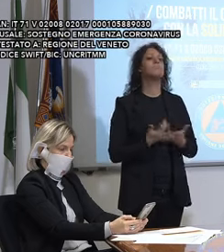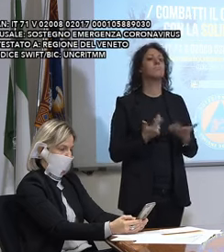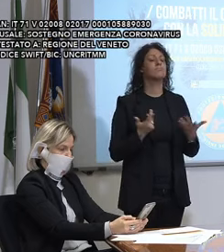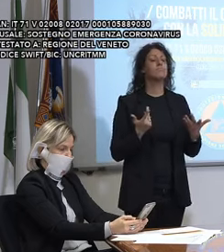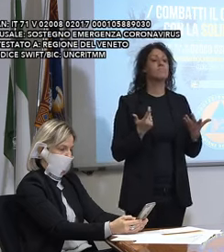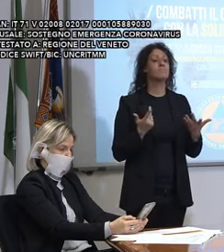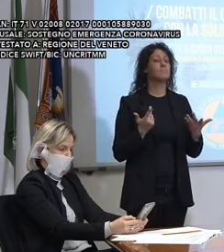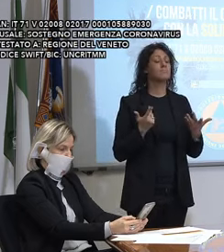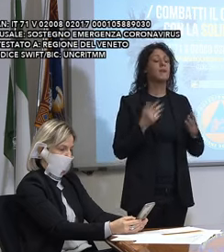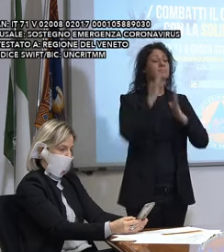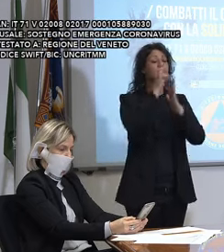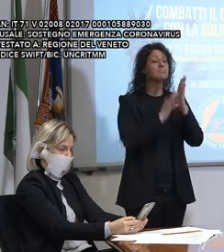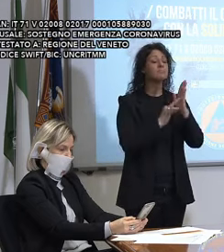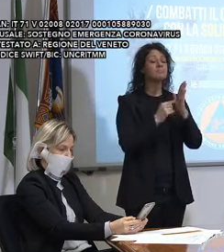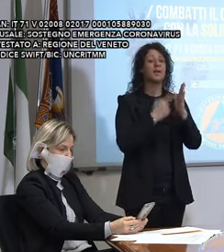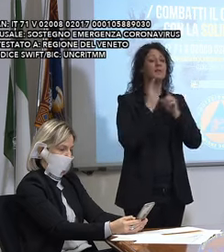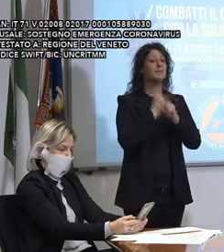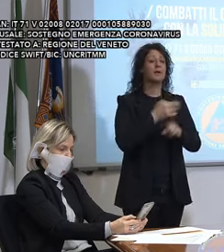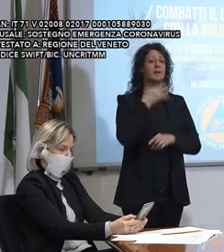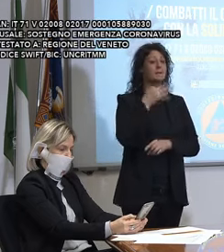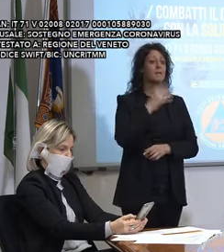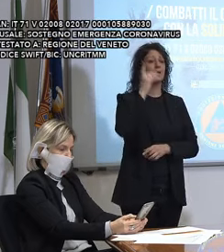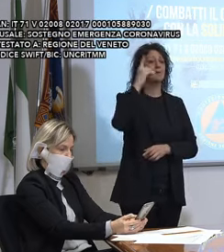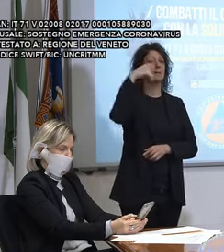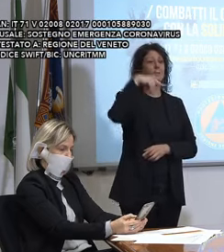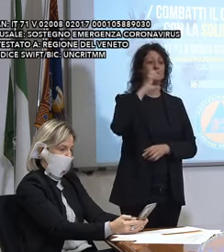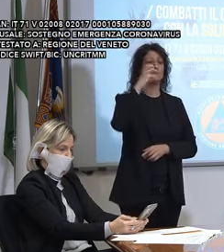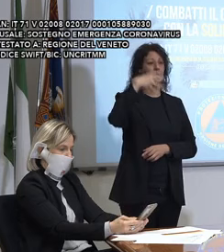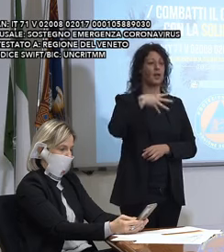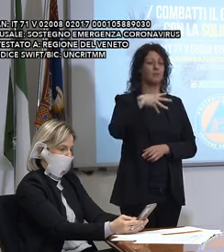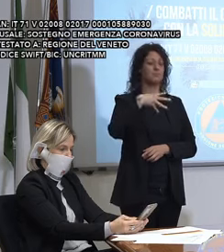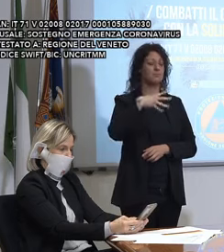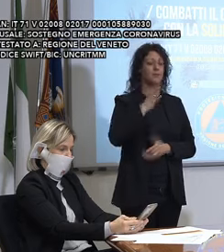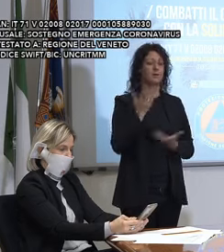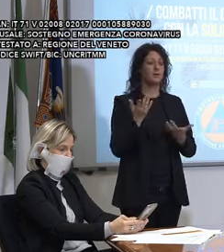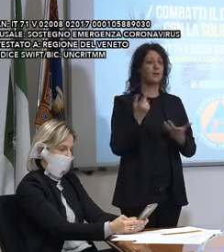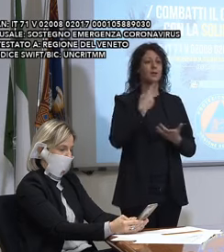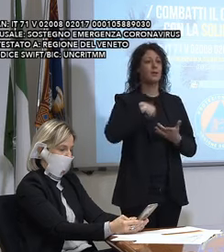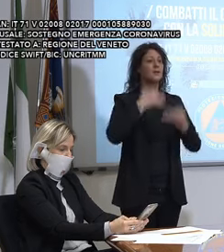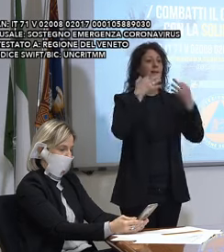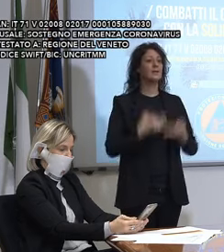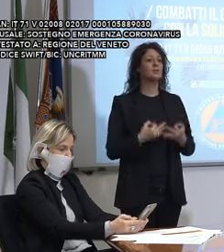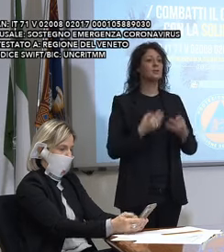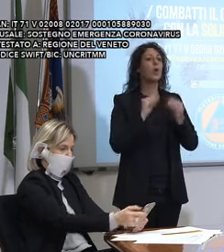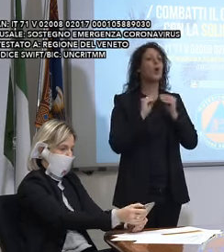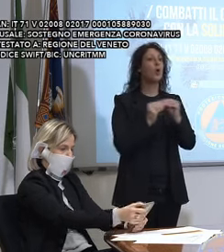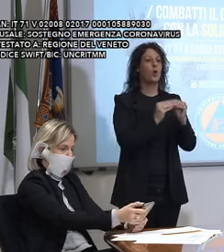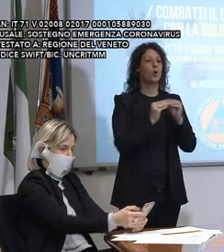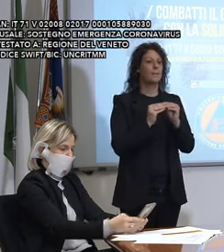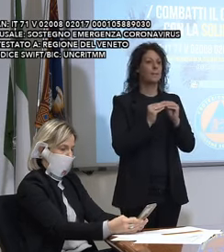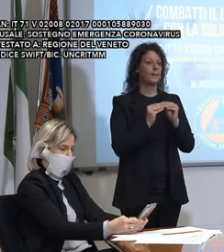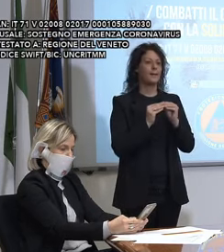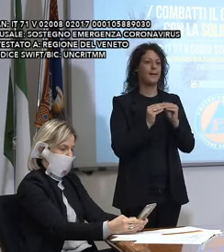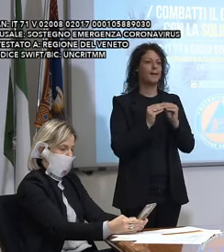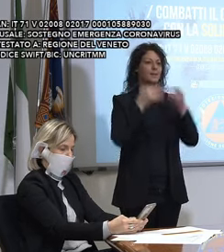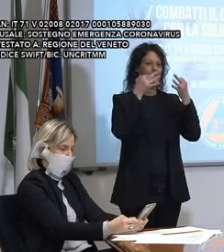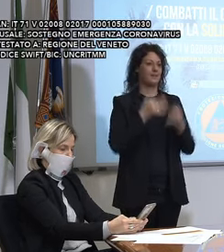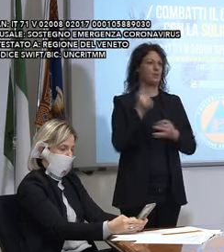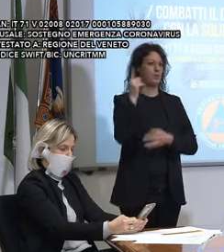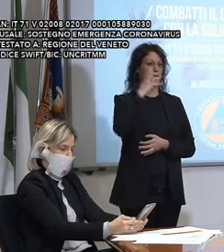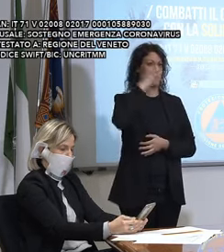un DCPM, un DPCM, cioè un decreto del Presidente del Consiglio dei Ministri, non è che possiamo decidere di fare